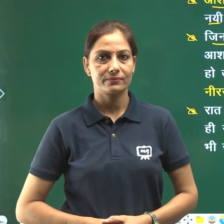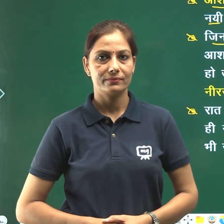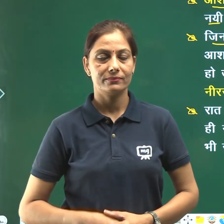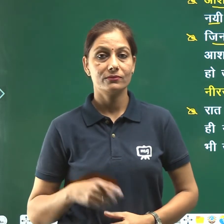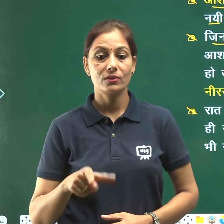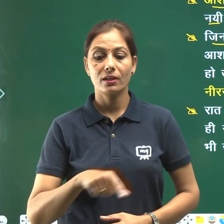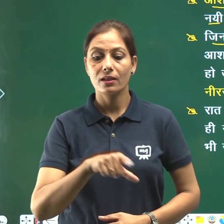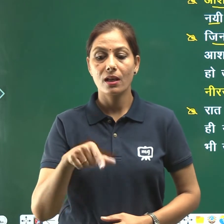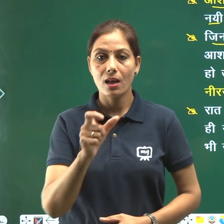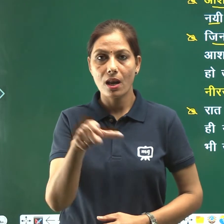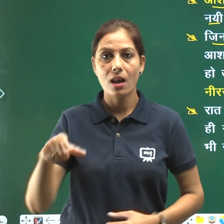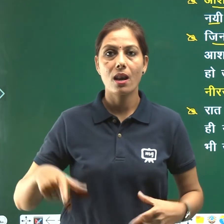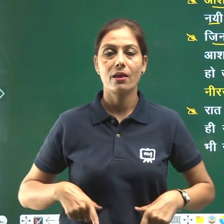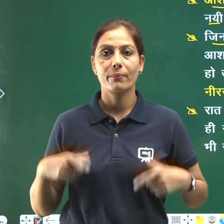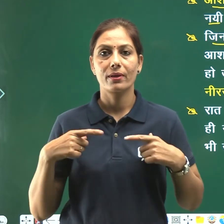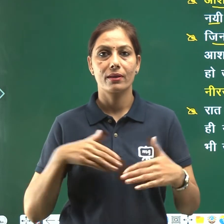जिनके जीवन में